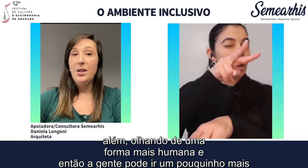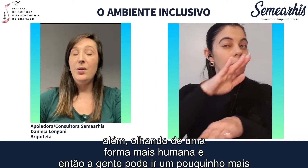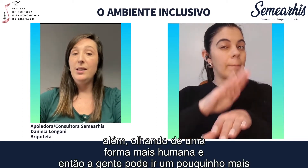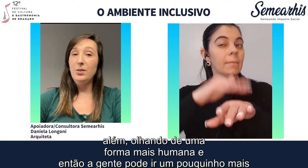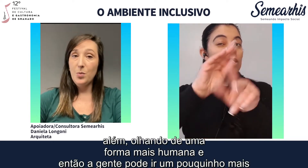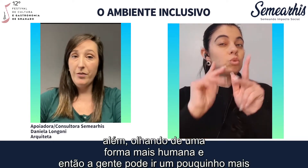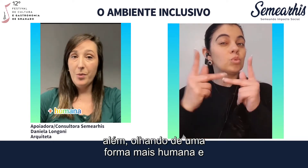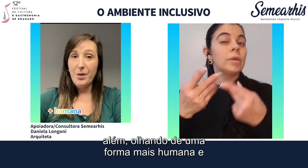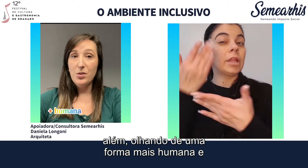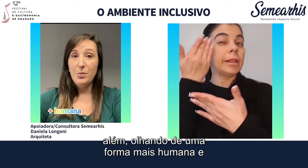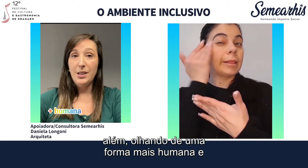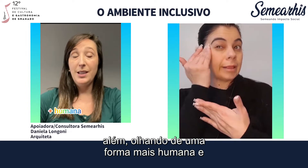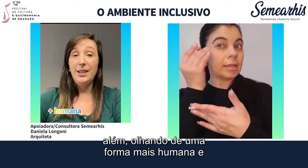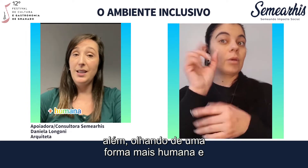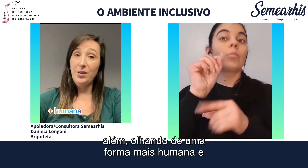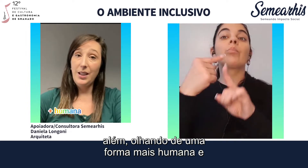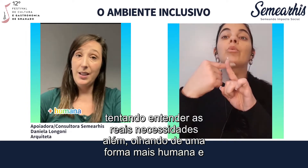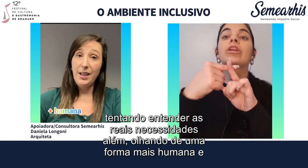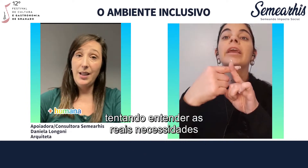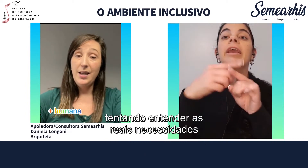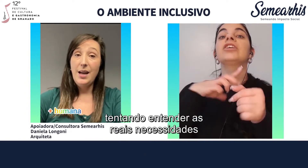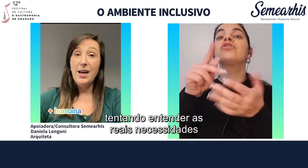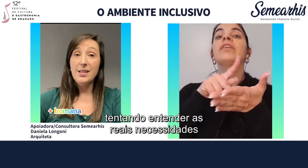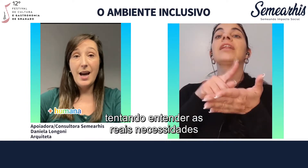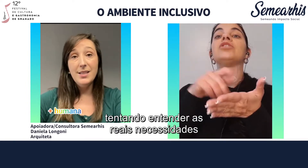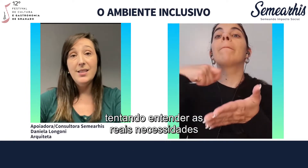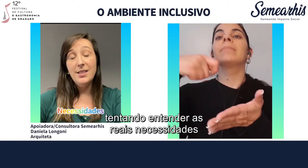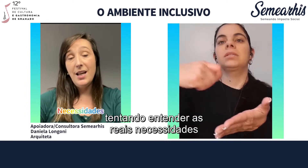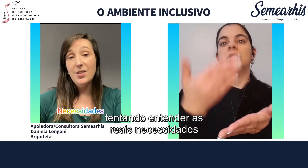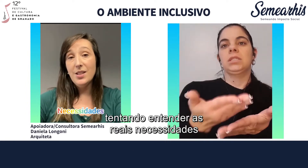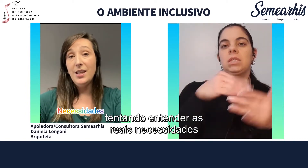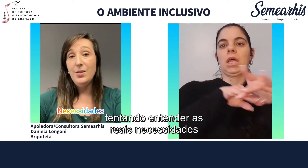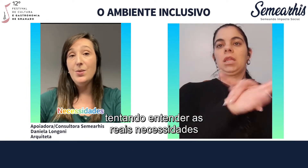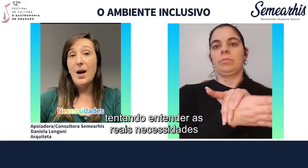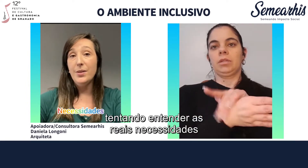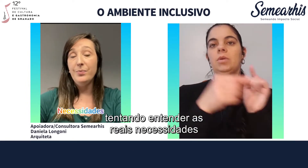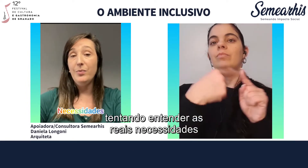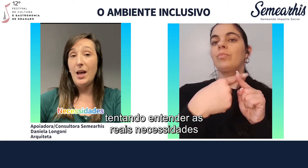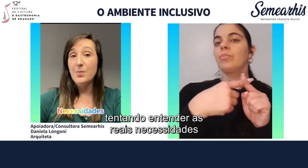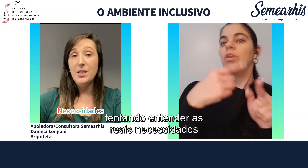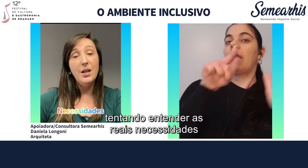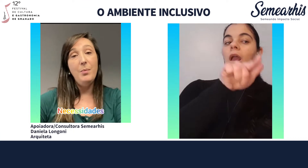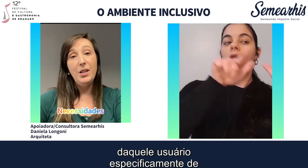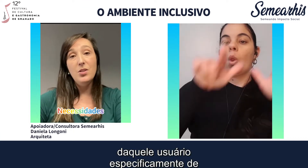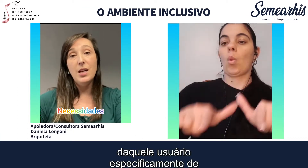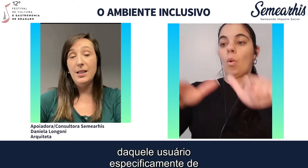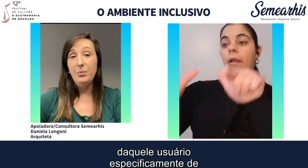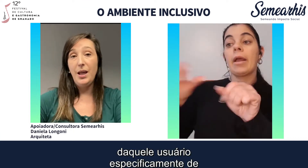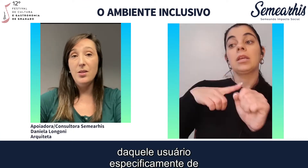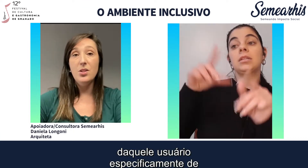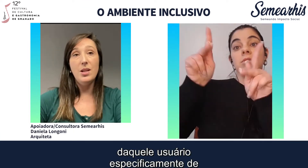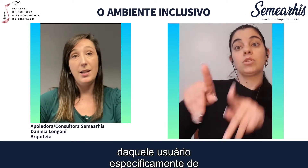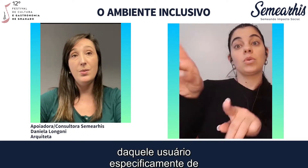além, olhando de uma forma mais humana e tentando entender as reais necessidades daquele usuário, né? Especificamente de